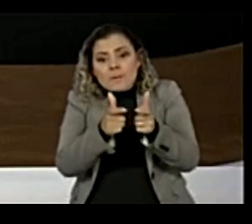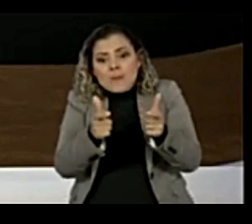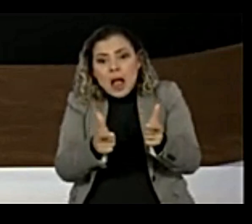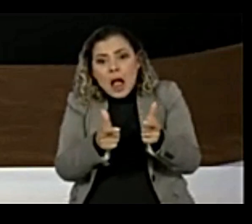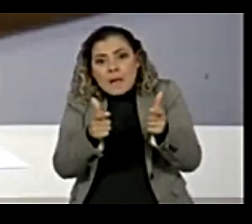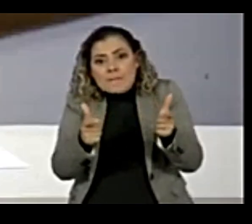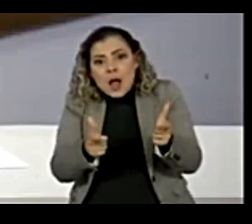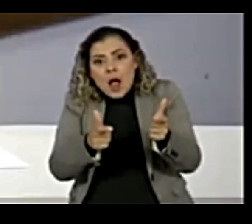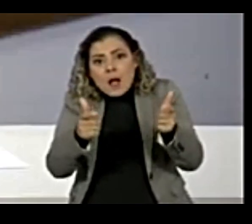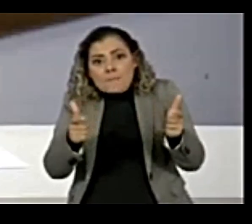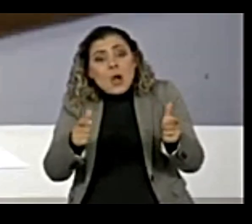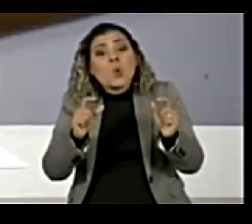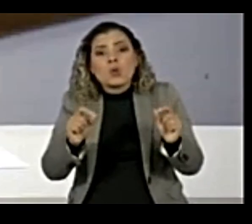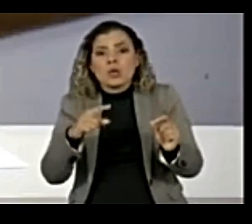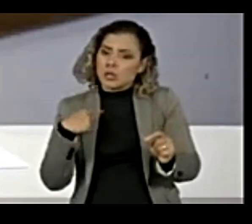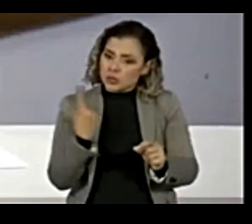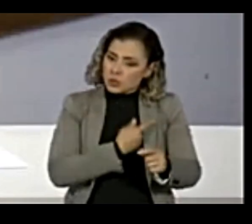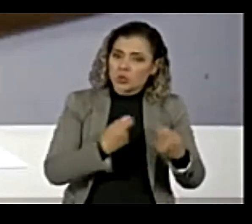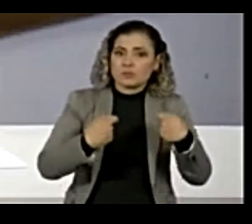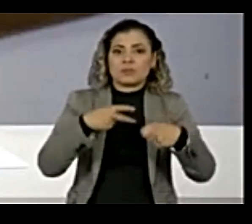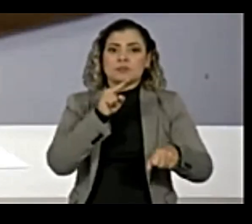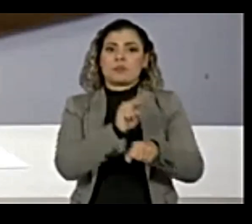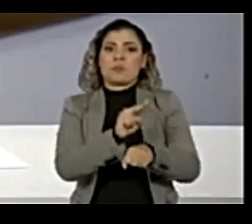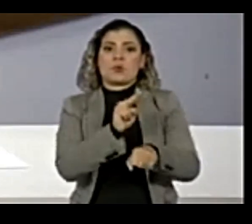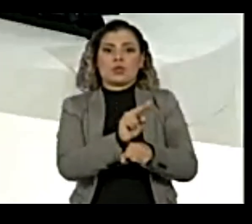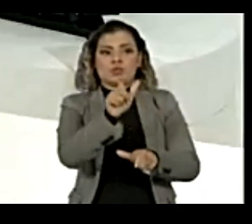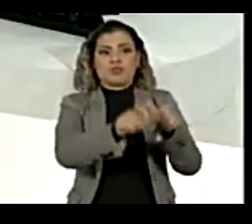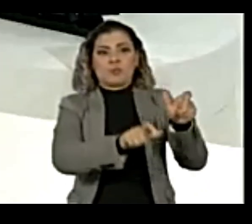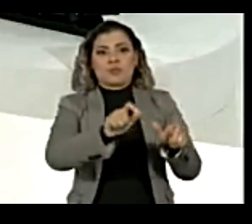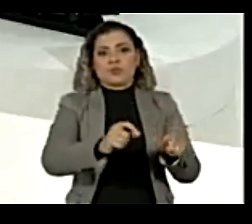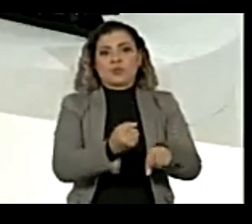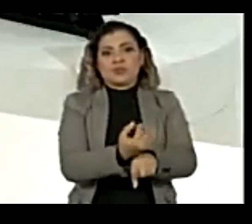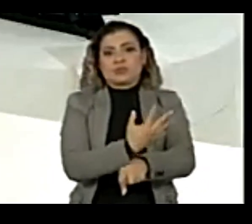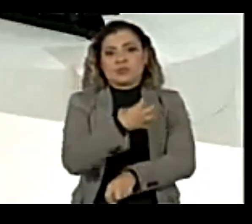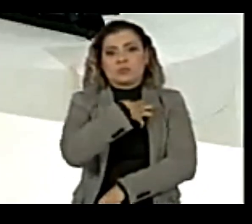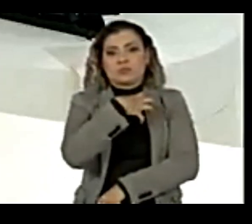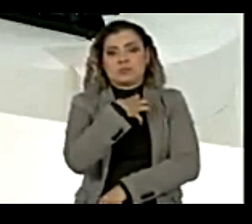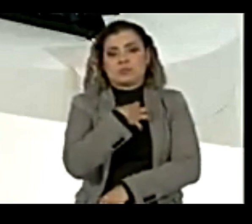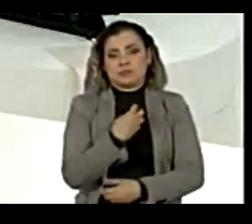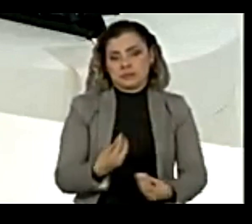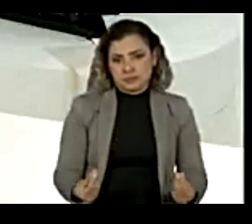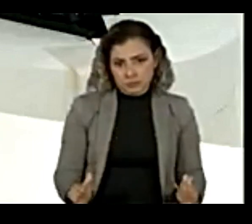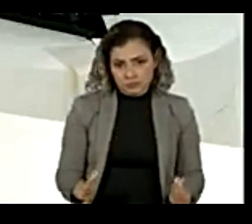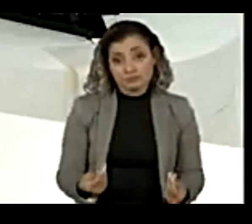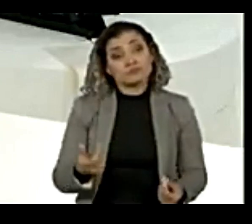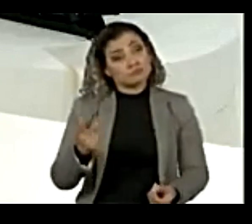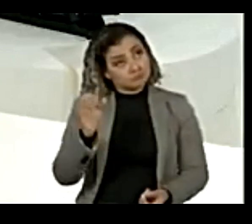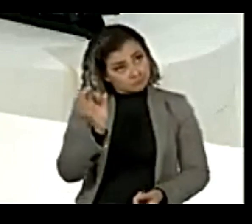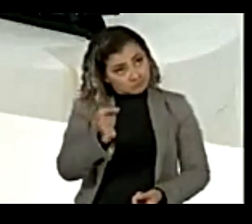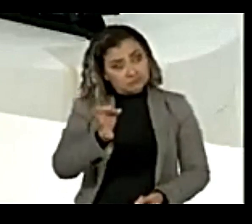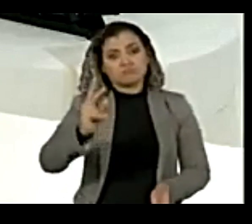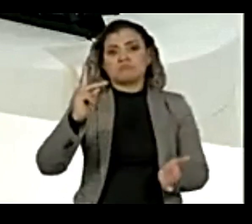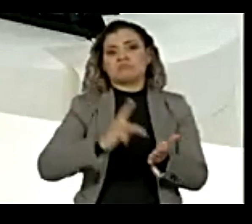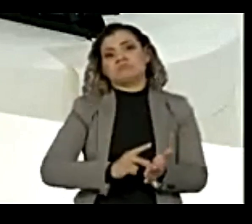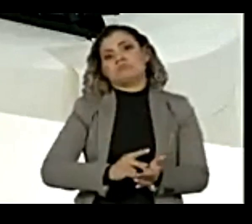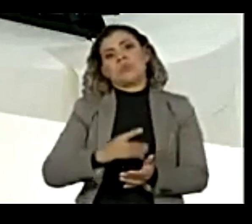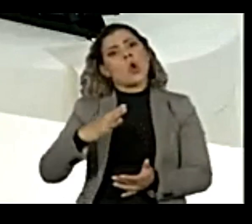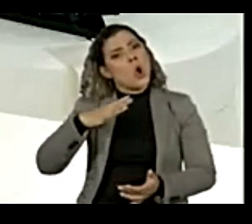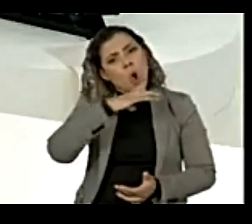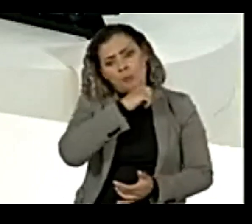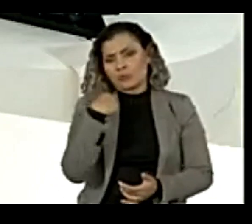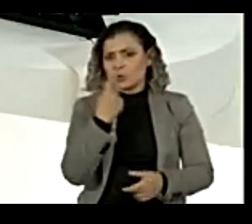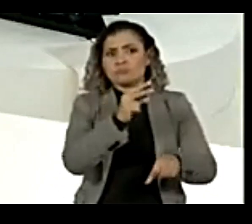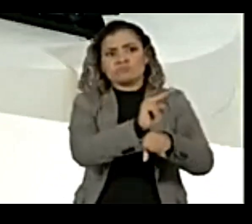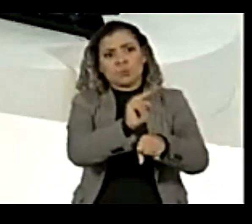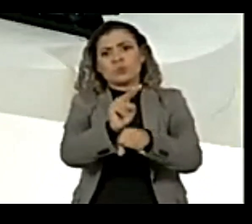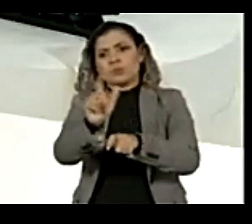dizer, nós precisamos preservar os sentimentos das pessoas. Há muita verdade nisso, é óbvio que nós precisamos